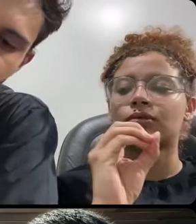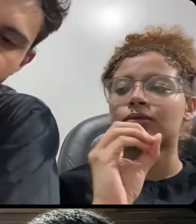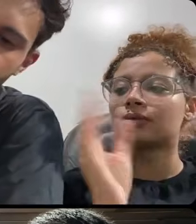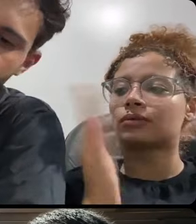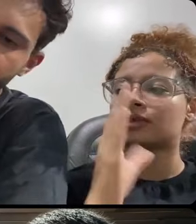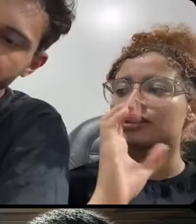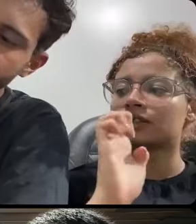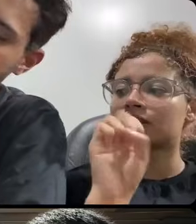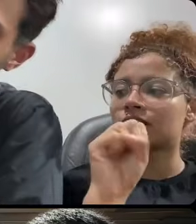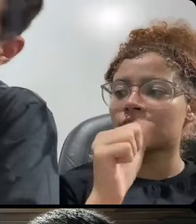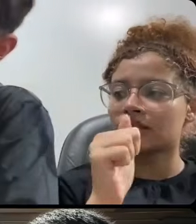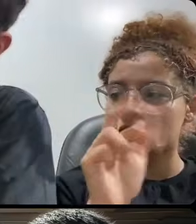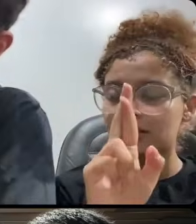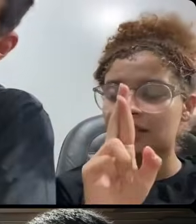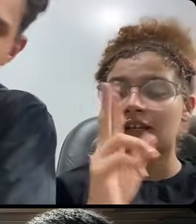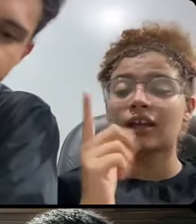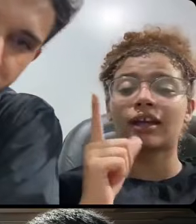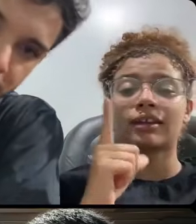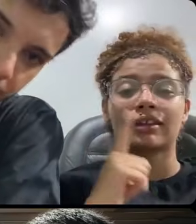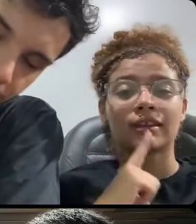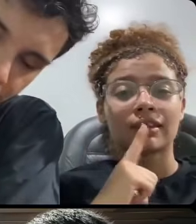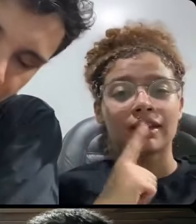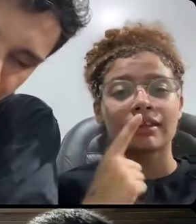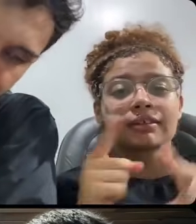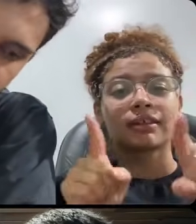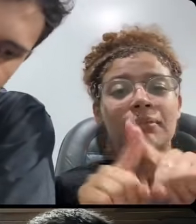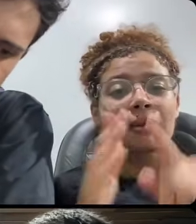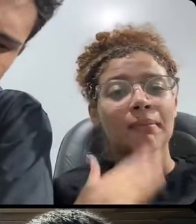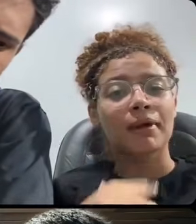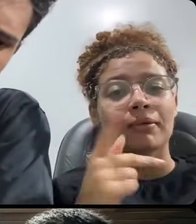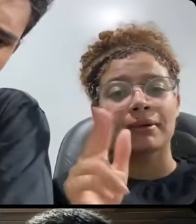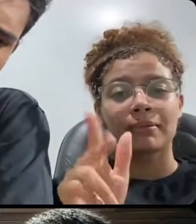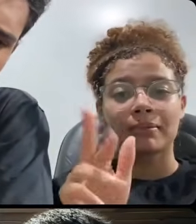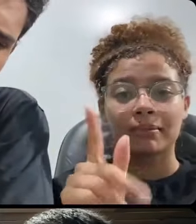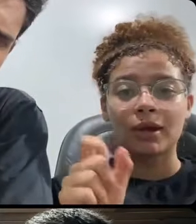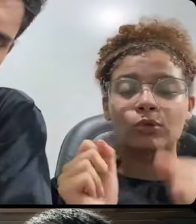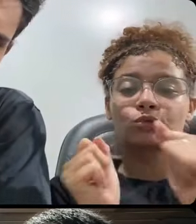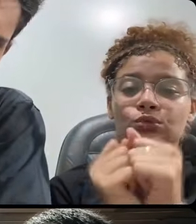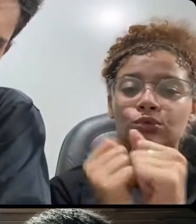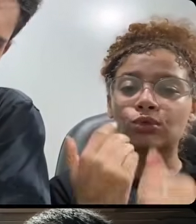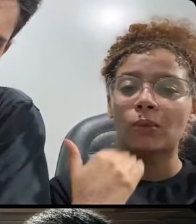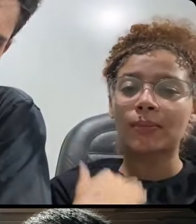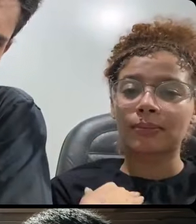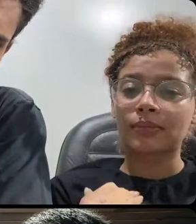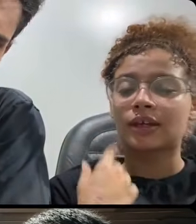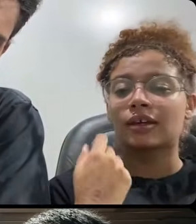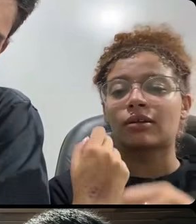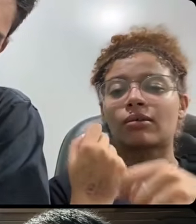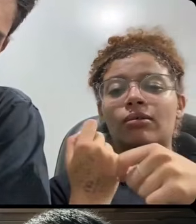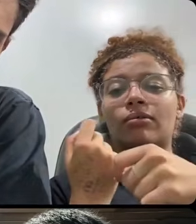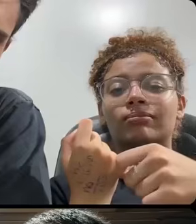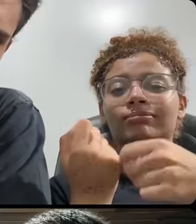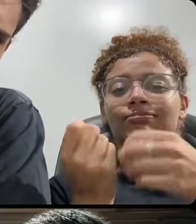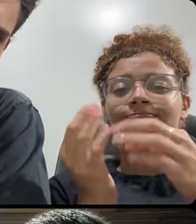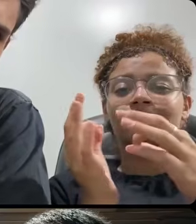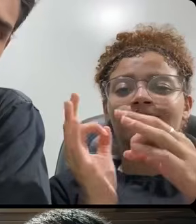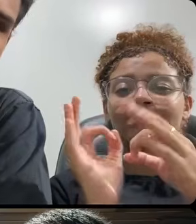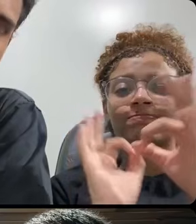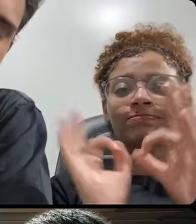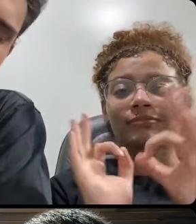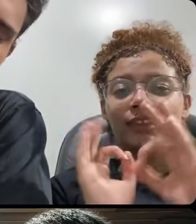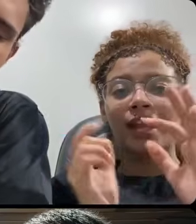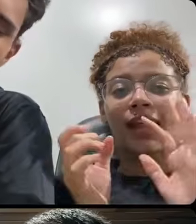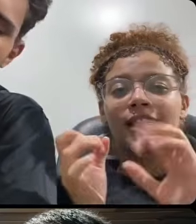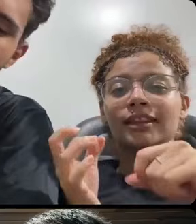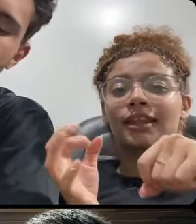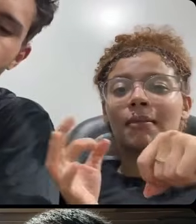que eu falei que teve dependência, ele participou desse desafio em 2019, ficou até 2023, eu acho,